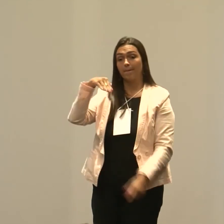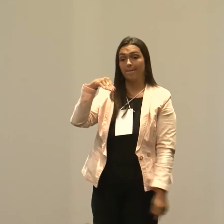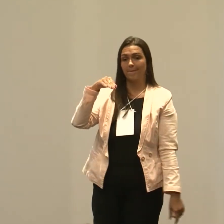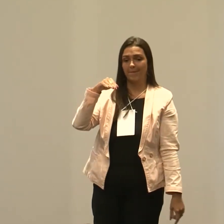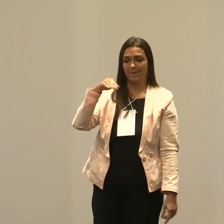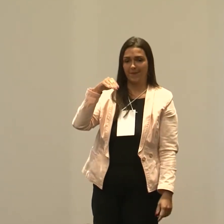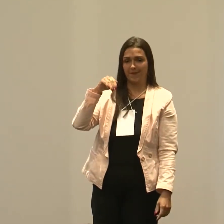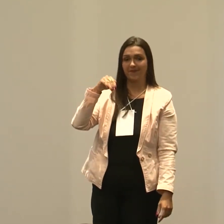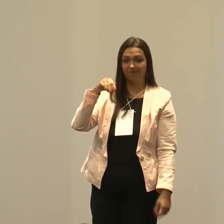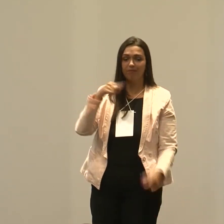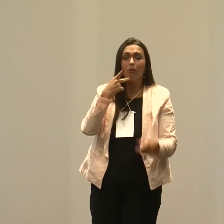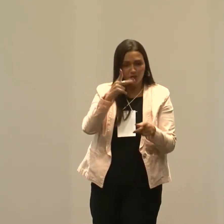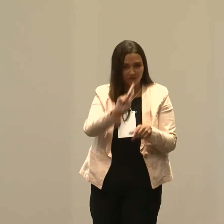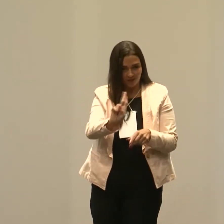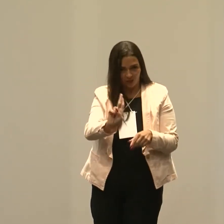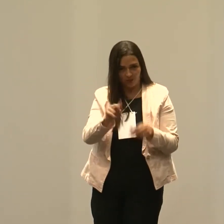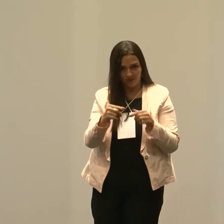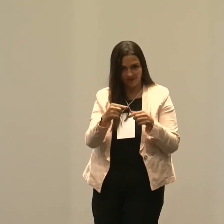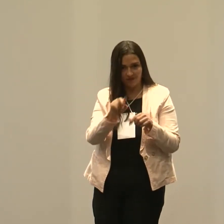pessoas.